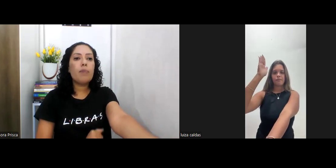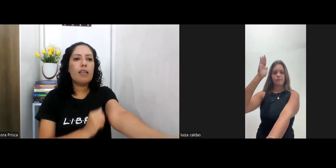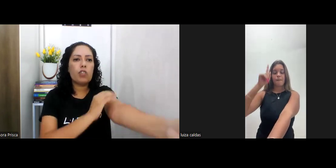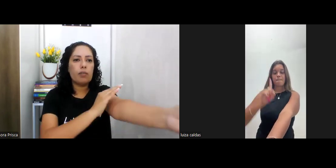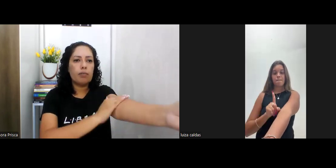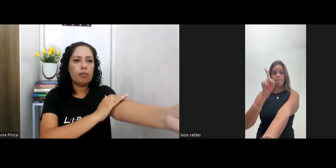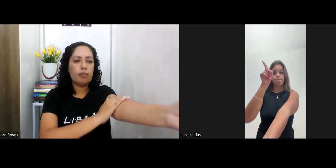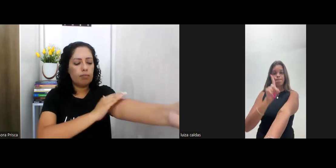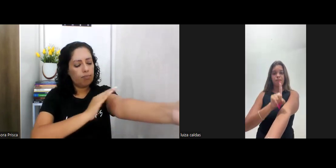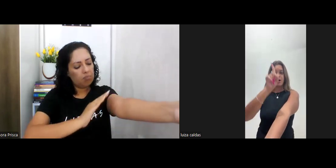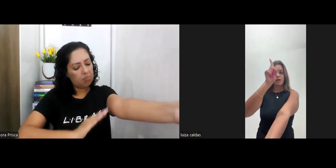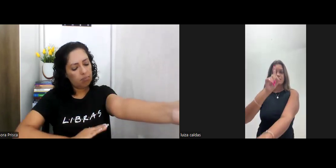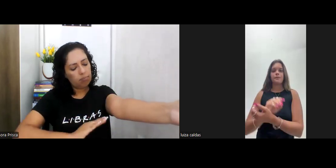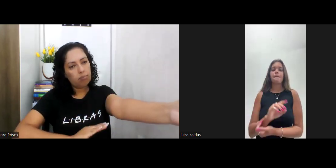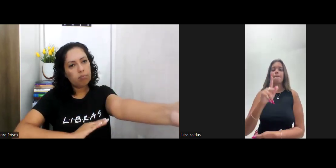pressão baixa.